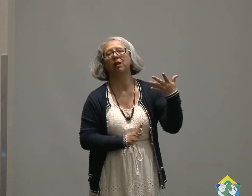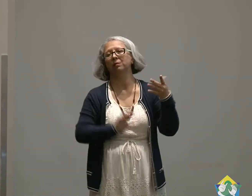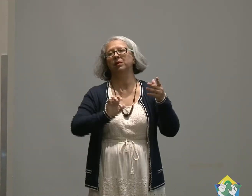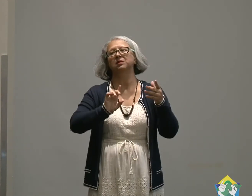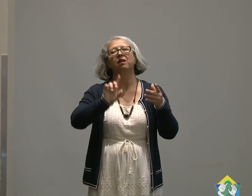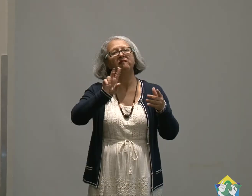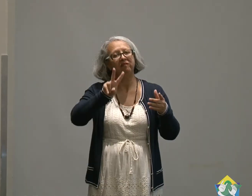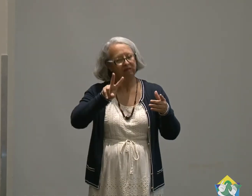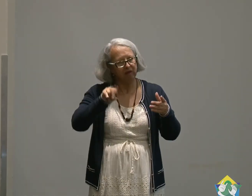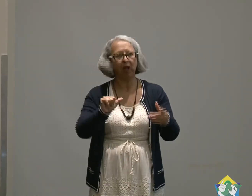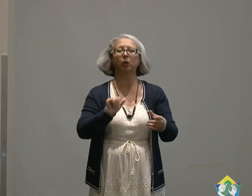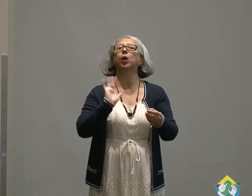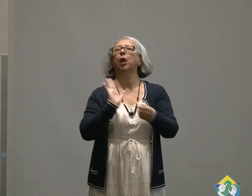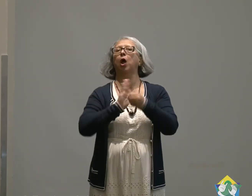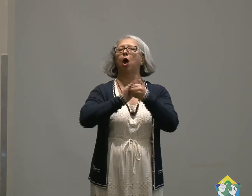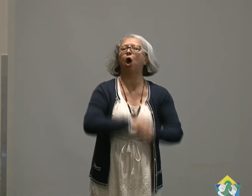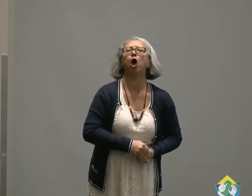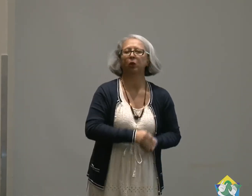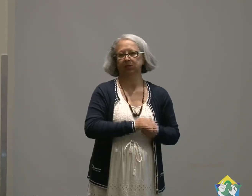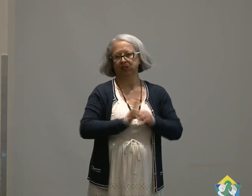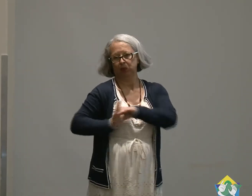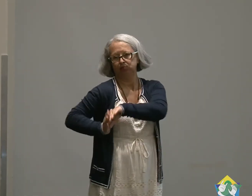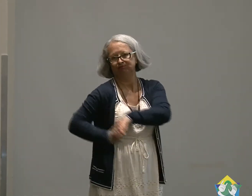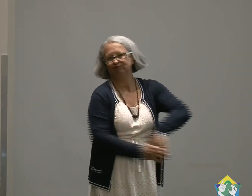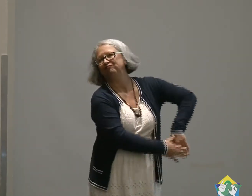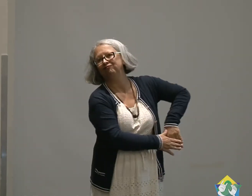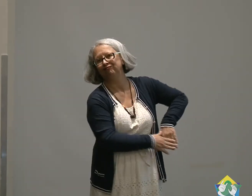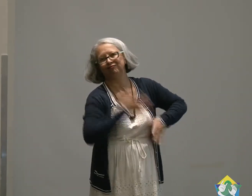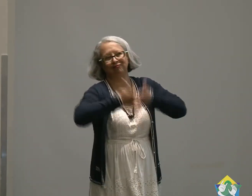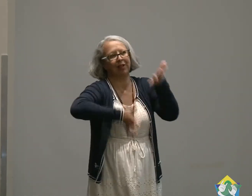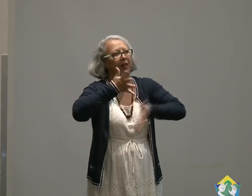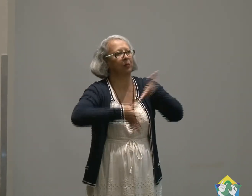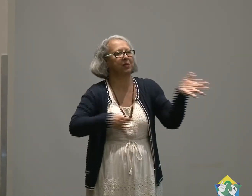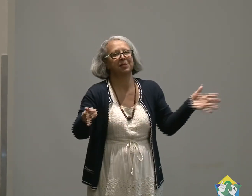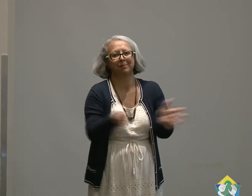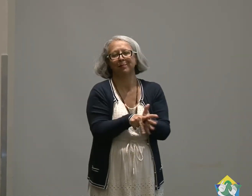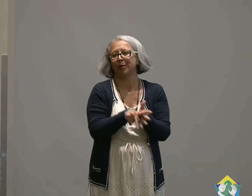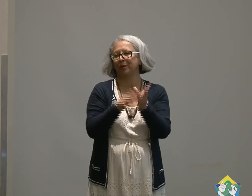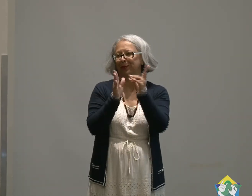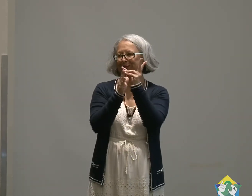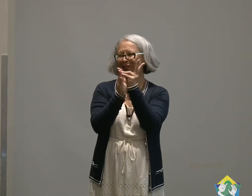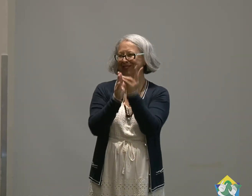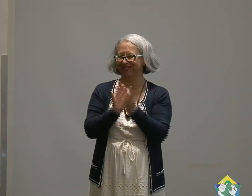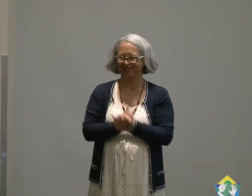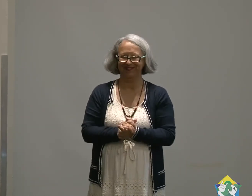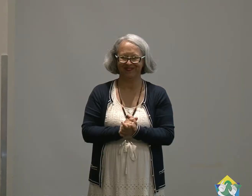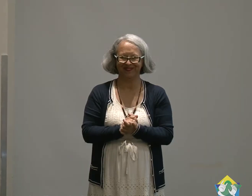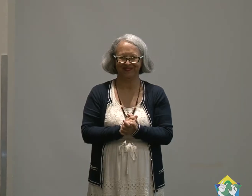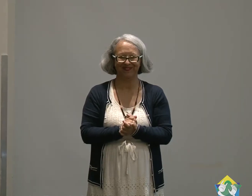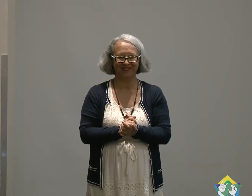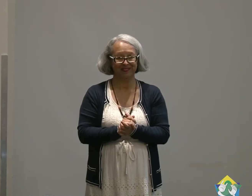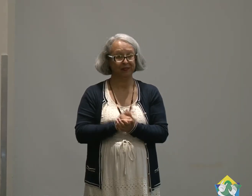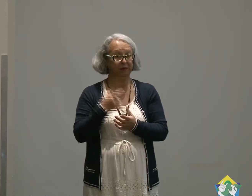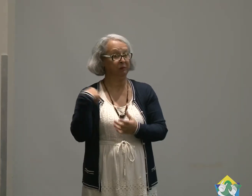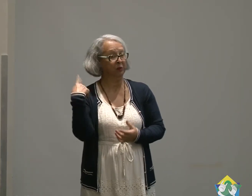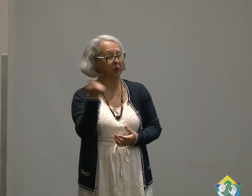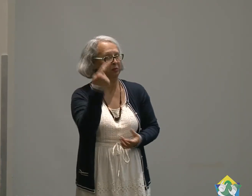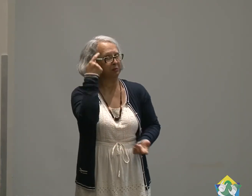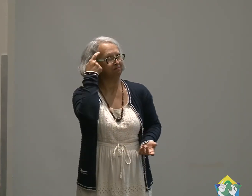professores de Libras têm colonizado esses povos e apagado a língua de sinais originárias dos